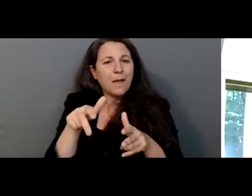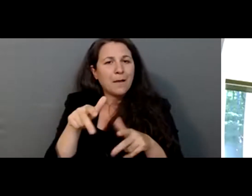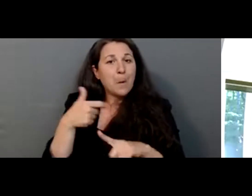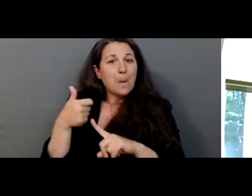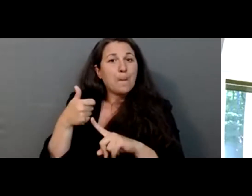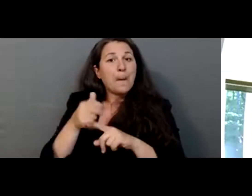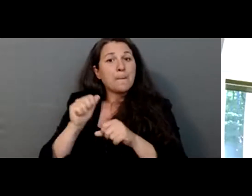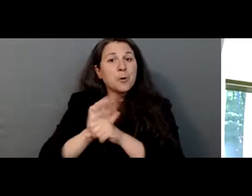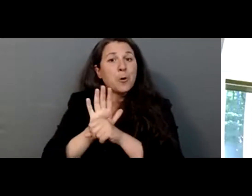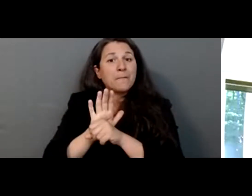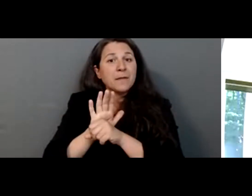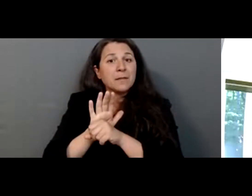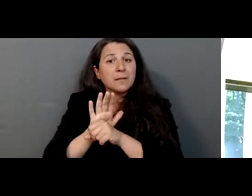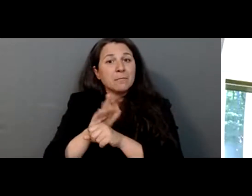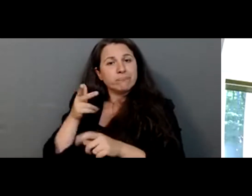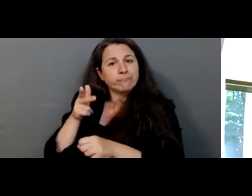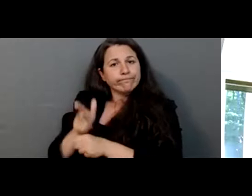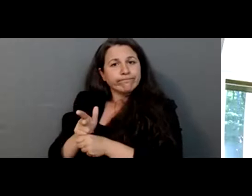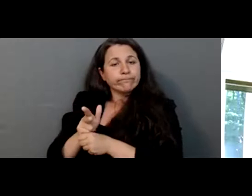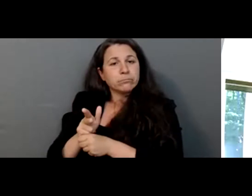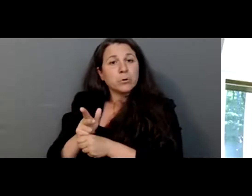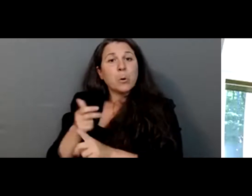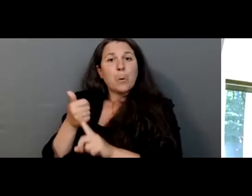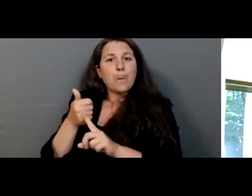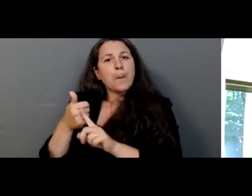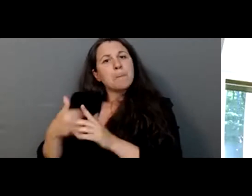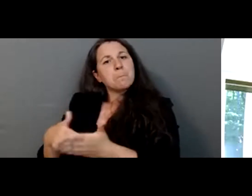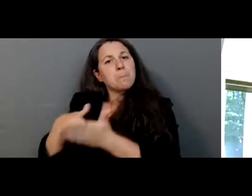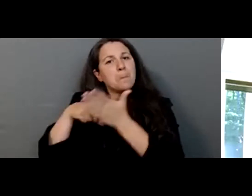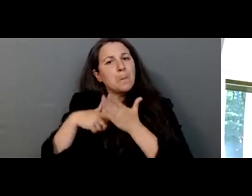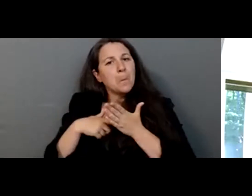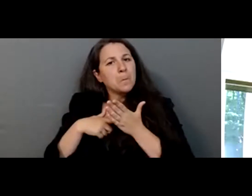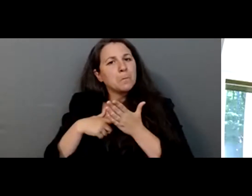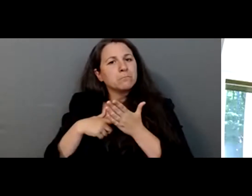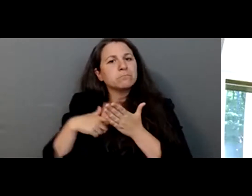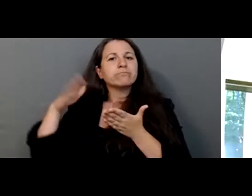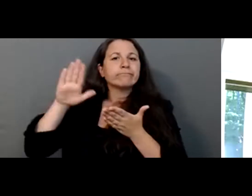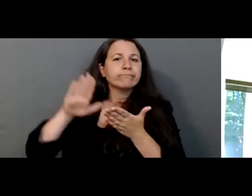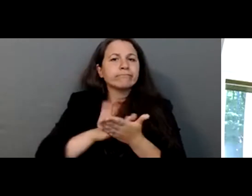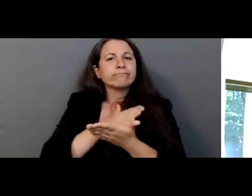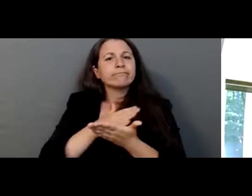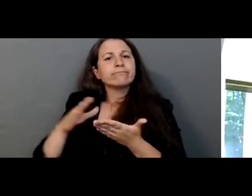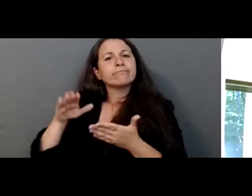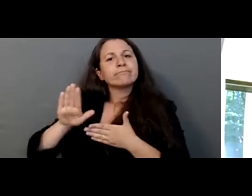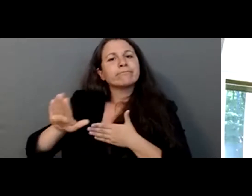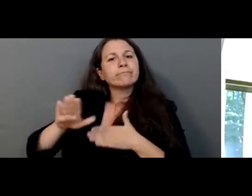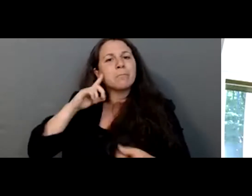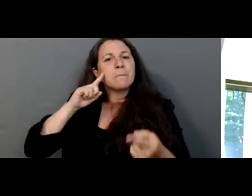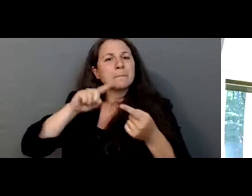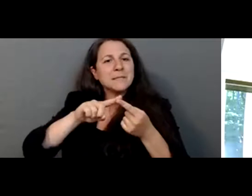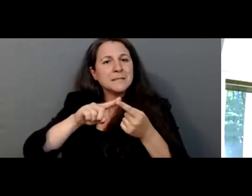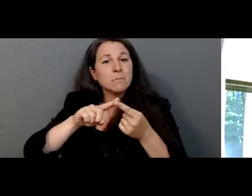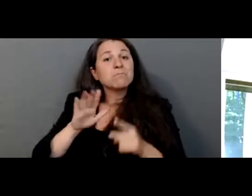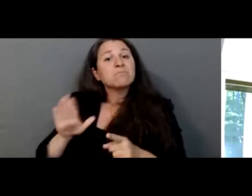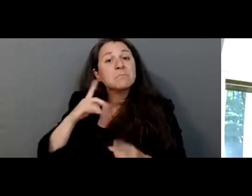pandémie COVID-19, au cours de la dernière année, nous présentera des airs représentatifs de sa mission, en fait, qui vise